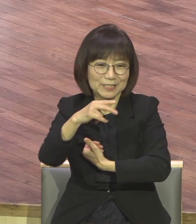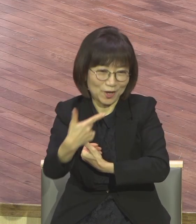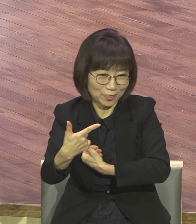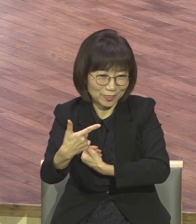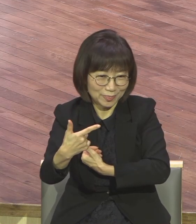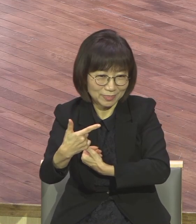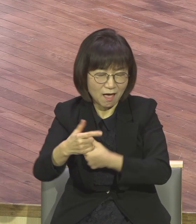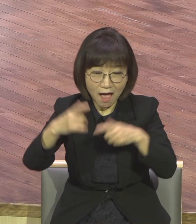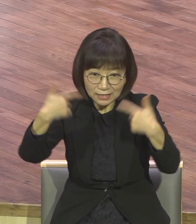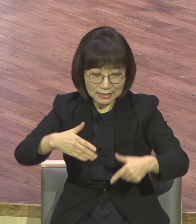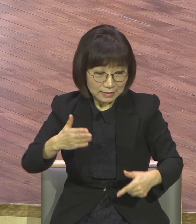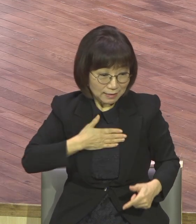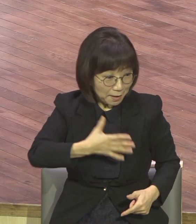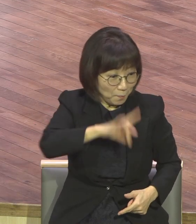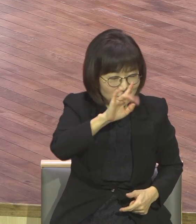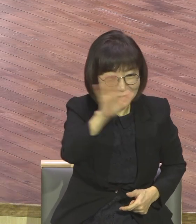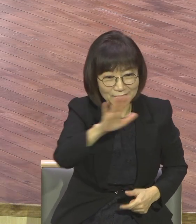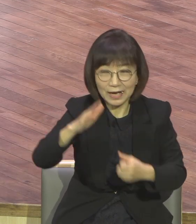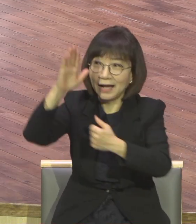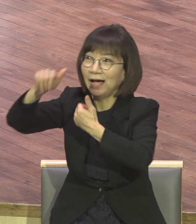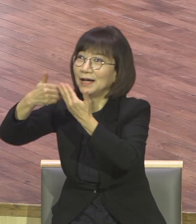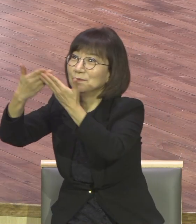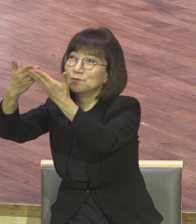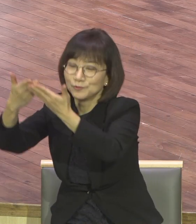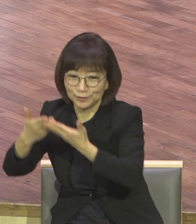돼요. 우리는 아무것도 못해요.